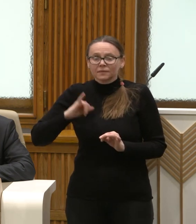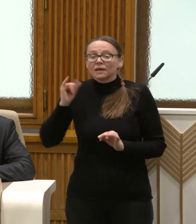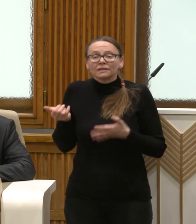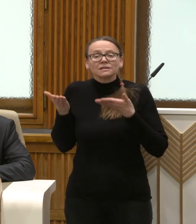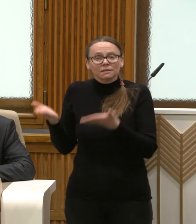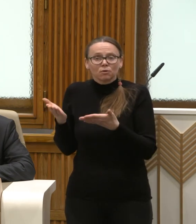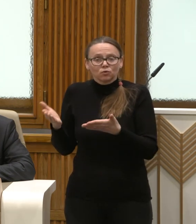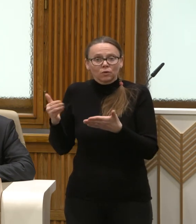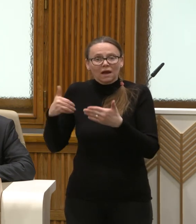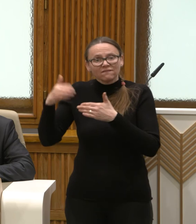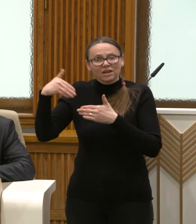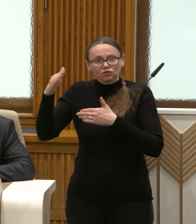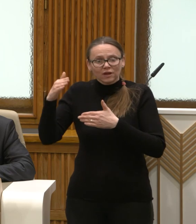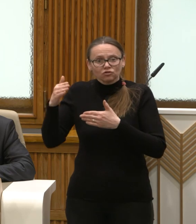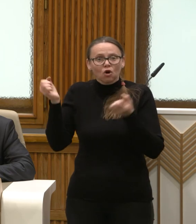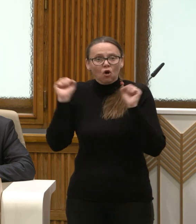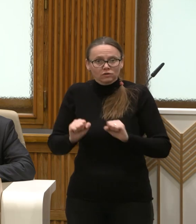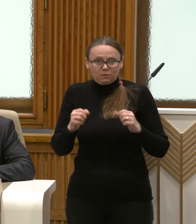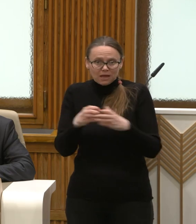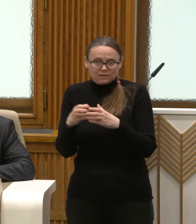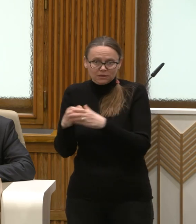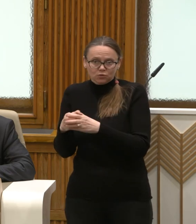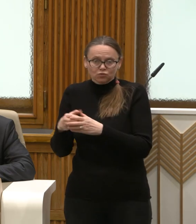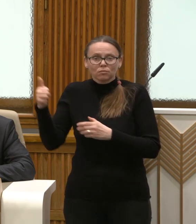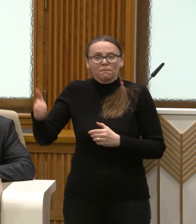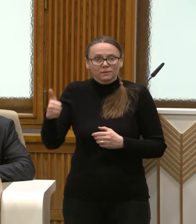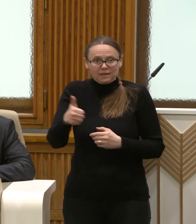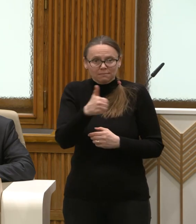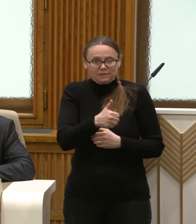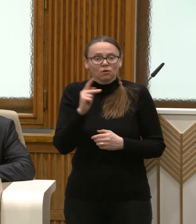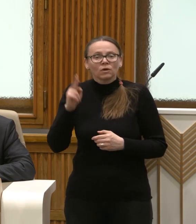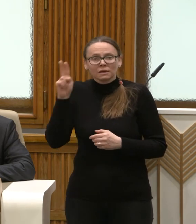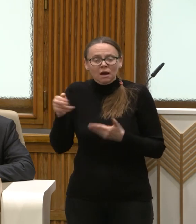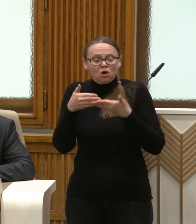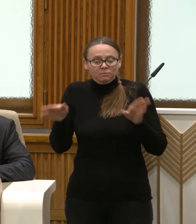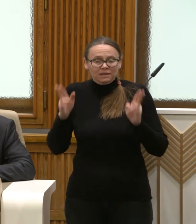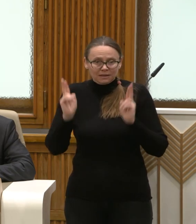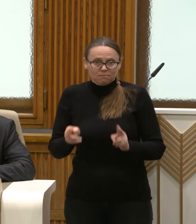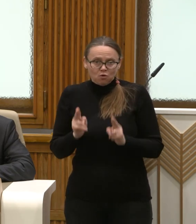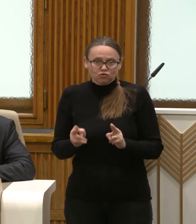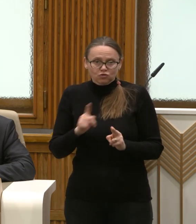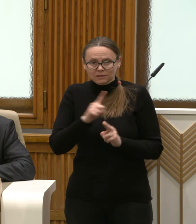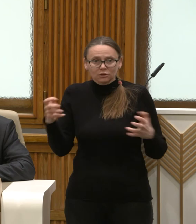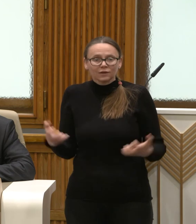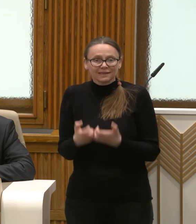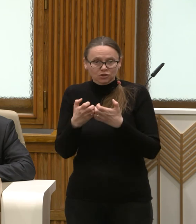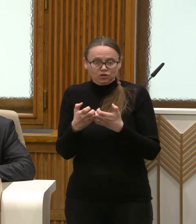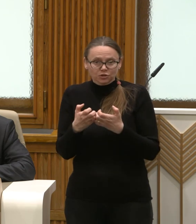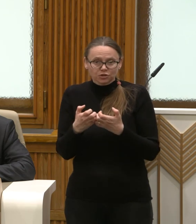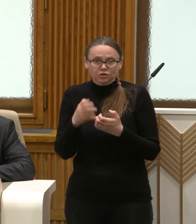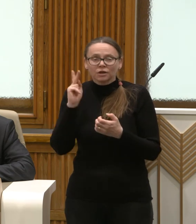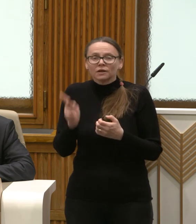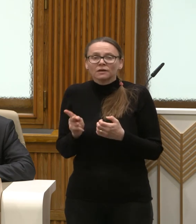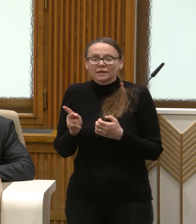ponuja vedno več gospodarskih družb, posameznikov, ki imajo odprte možnosti do tržišč,